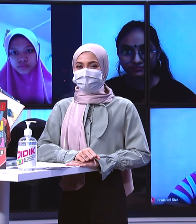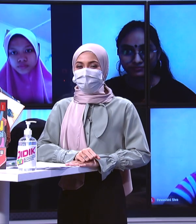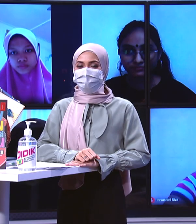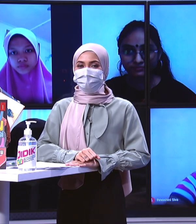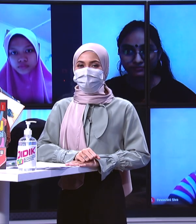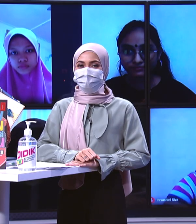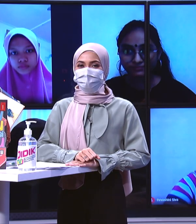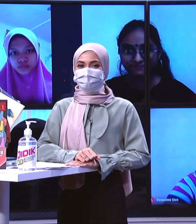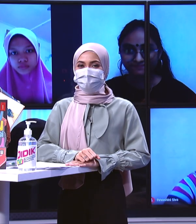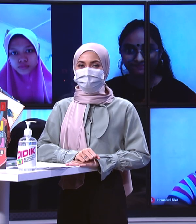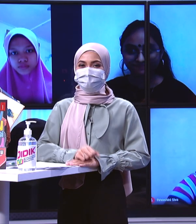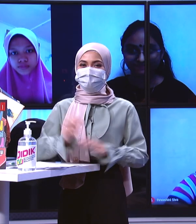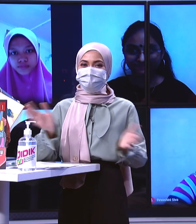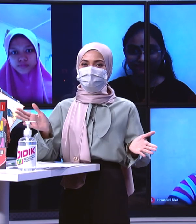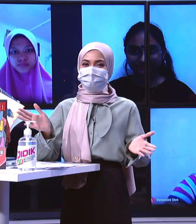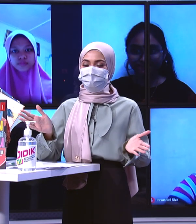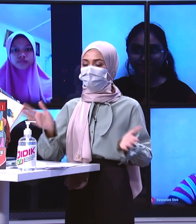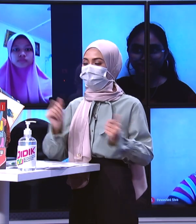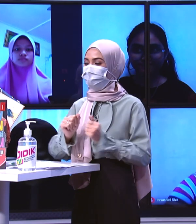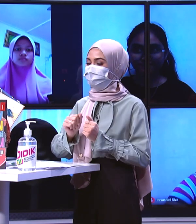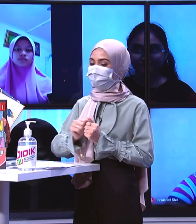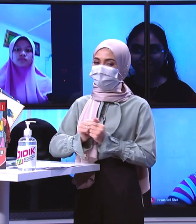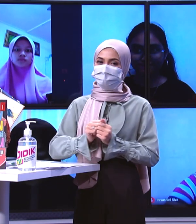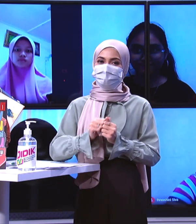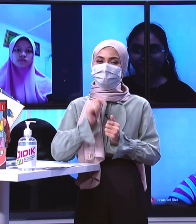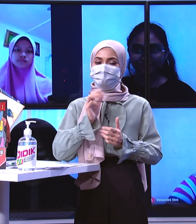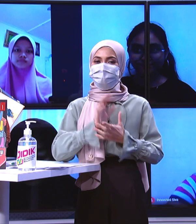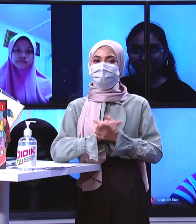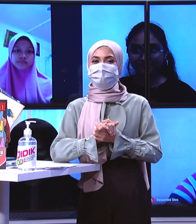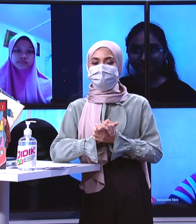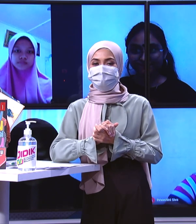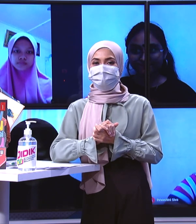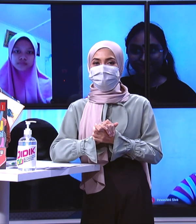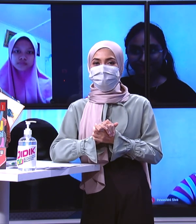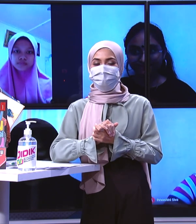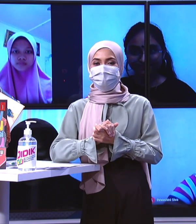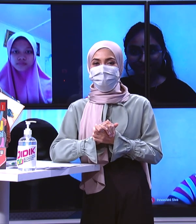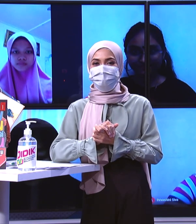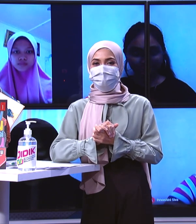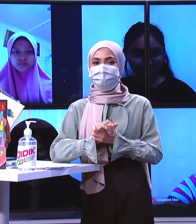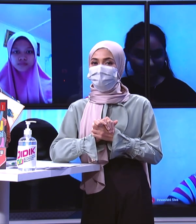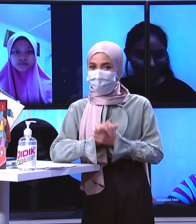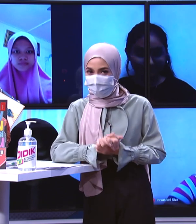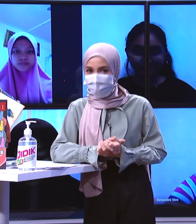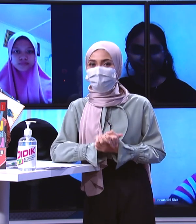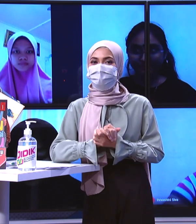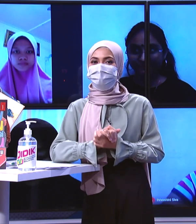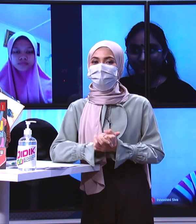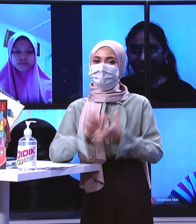kembali menonton teras directv keep yang bersama usai Nisa dan bersempena dengan sambutan Hari Guru pada 16 my yang lalu